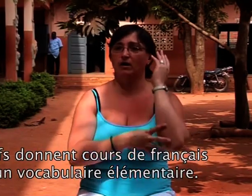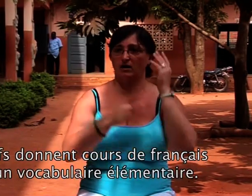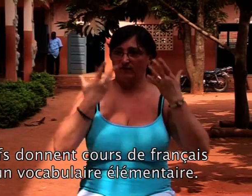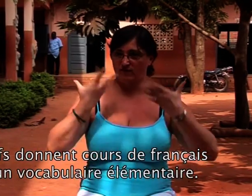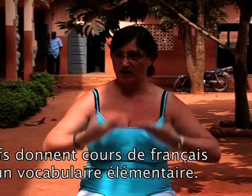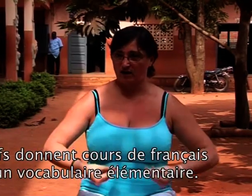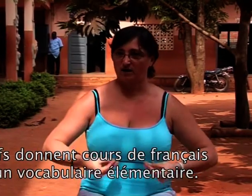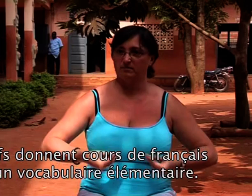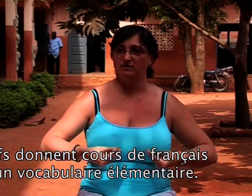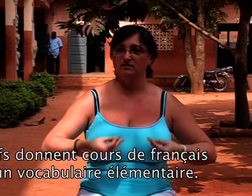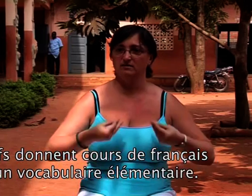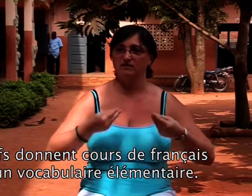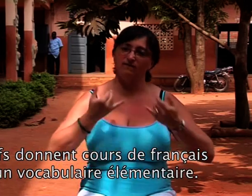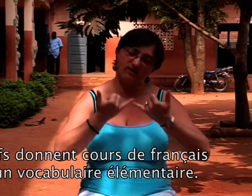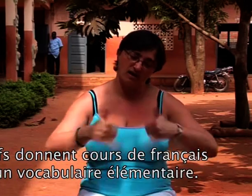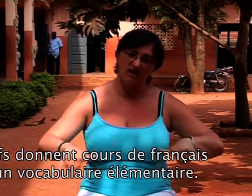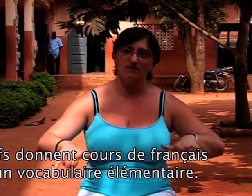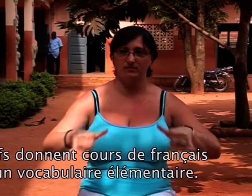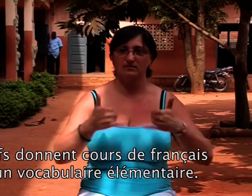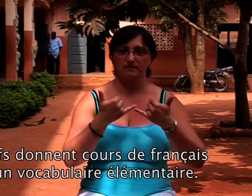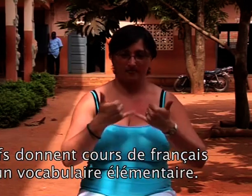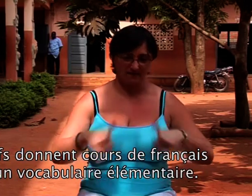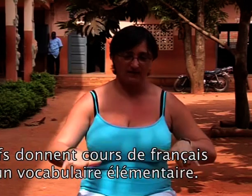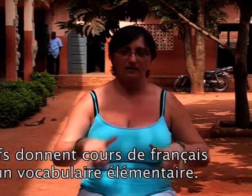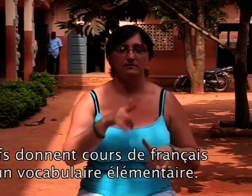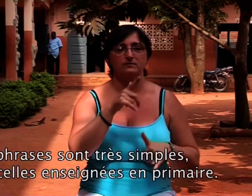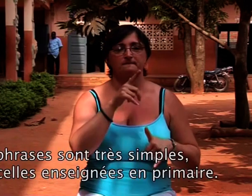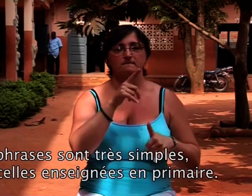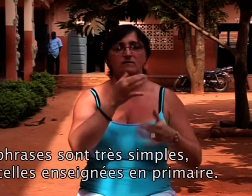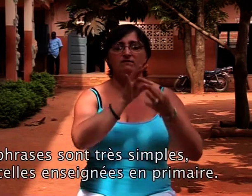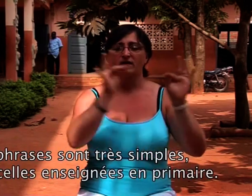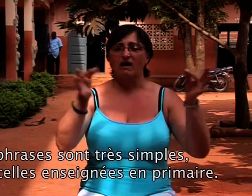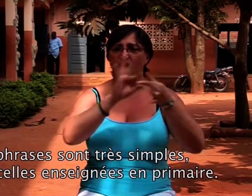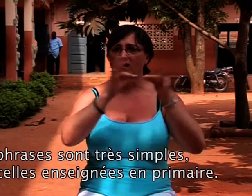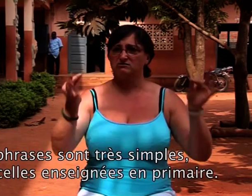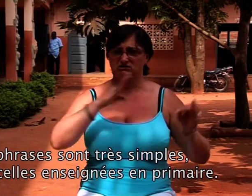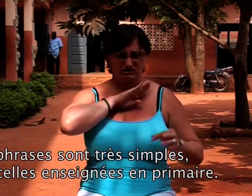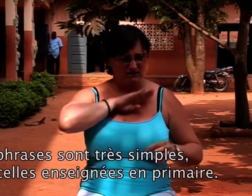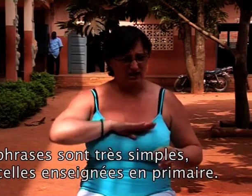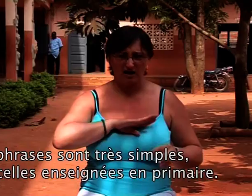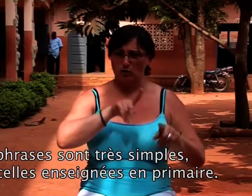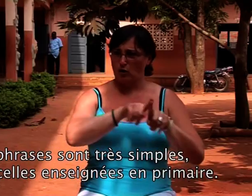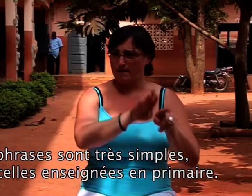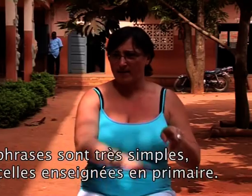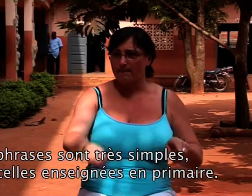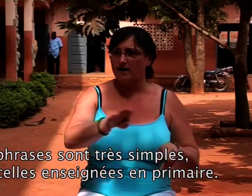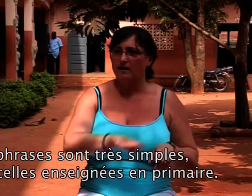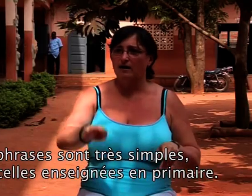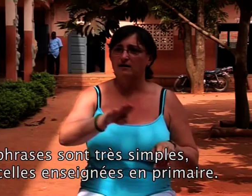français avec un vocabulaire vraiment de bas niveau en fait, un vocabulaire très très simplifié. Les phrases sont très très simples. En